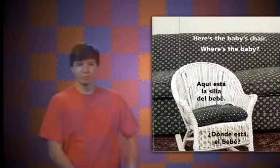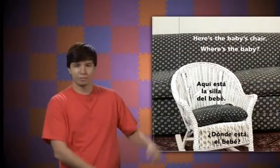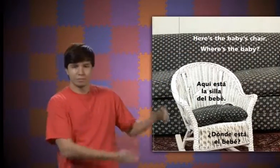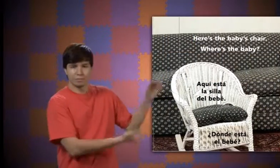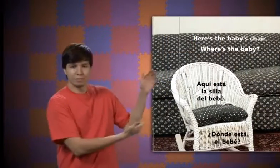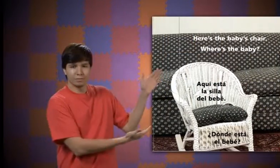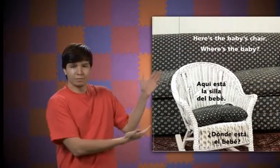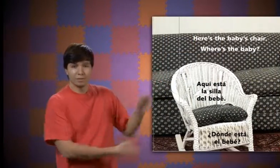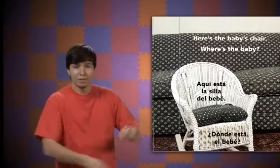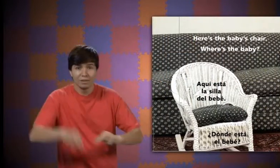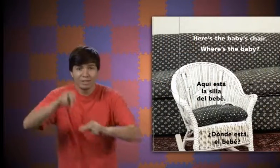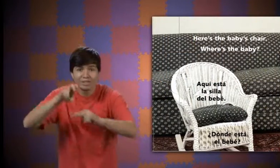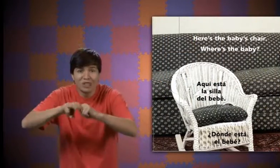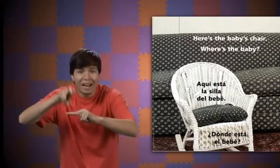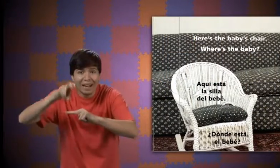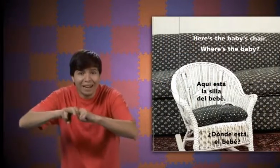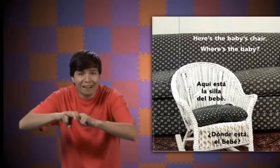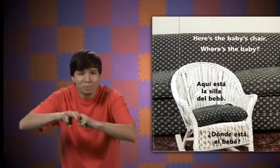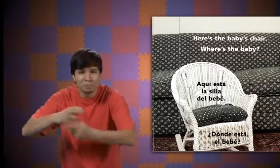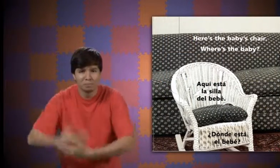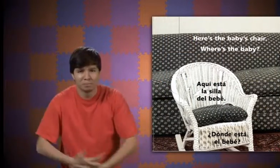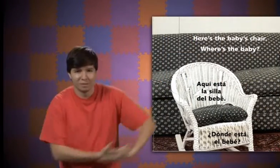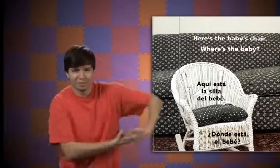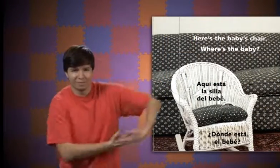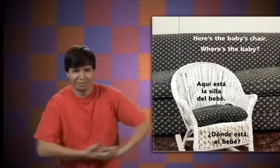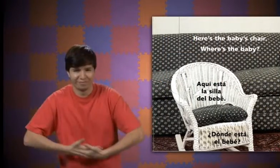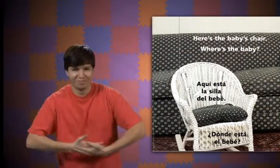Aquí está la pelota del bebé.